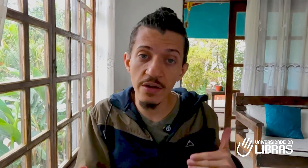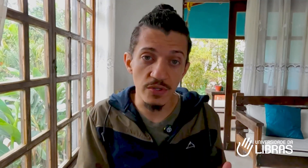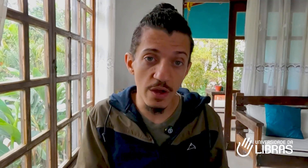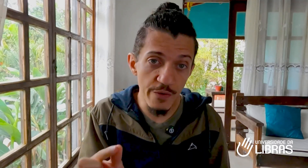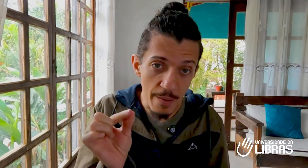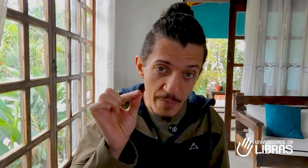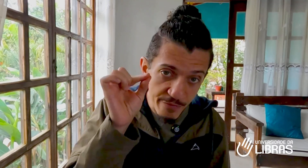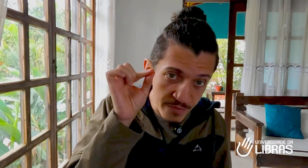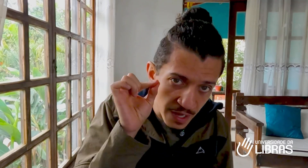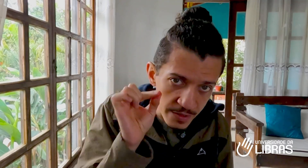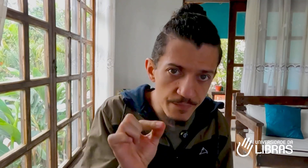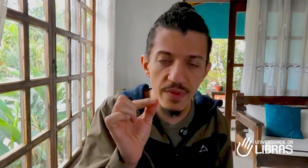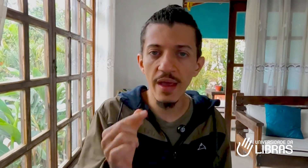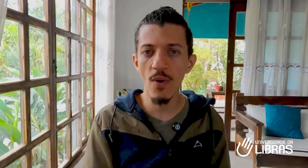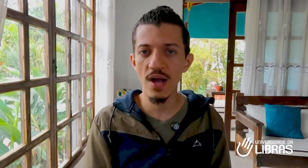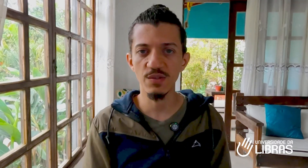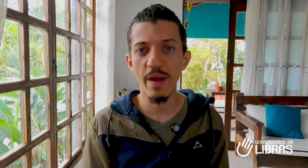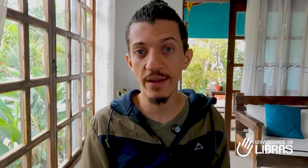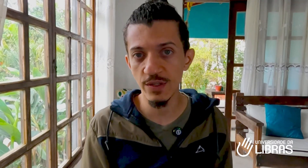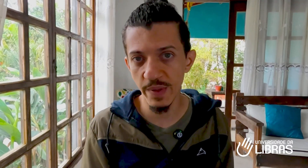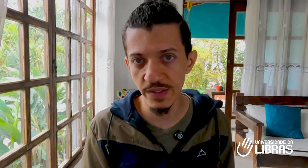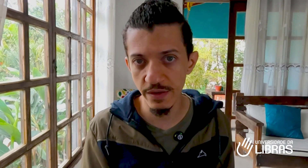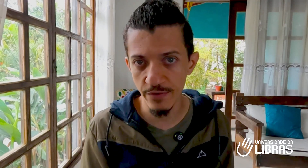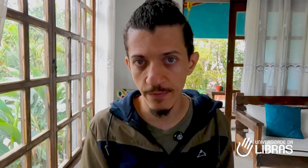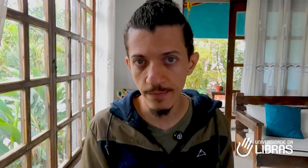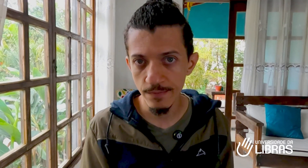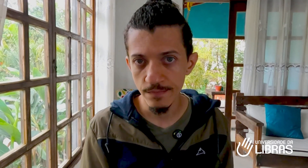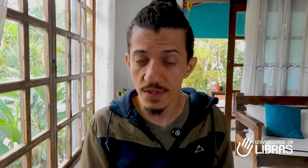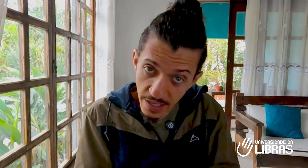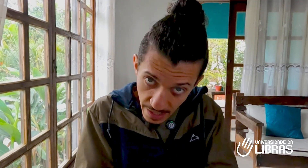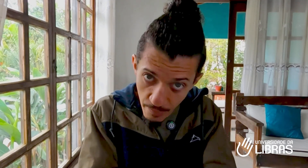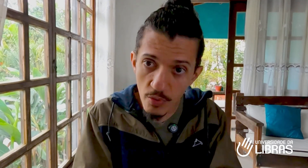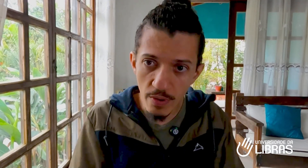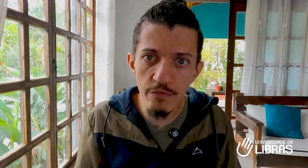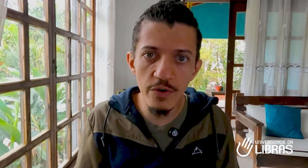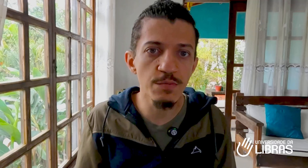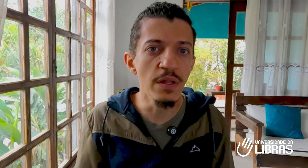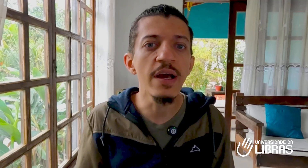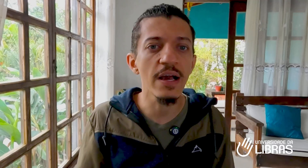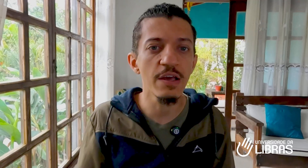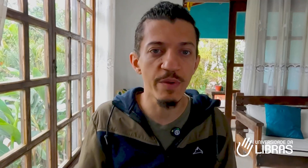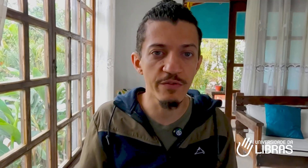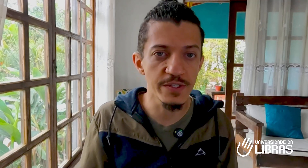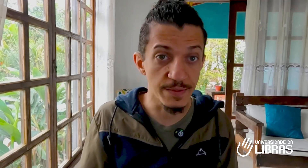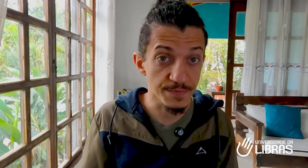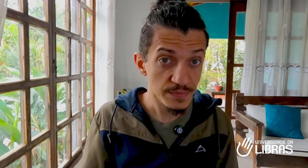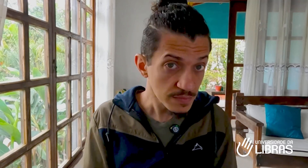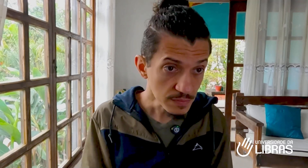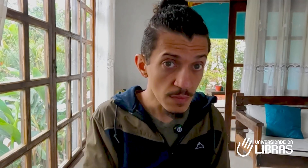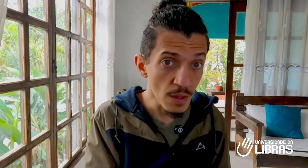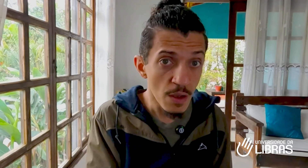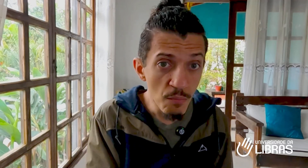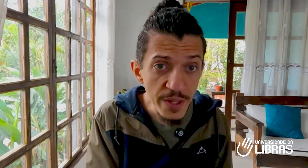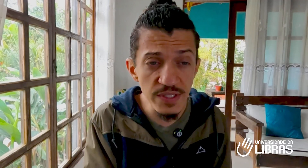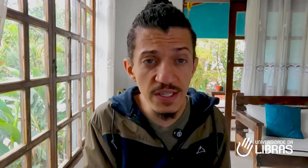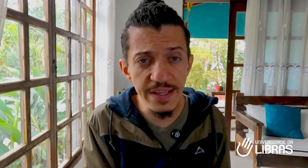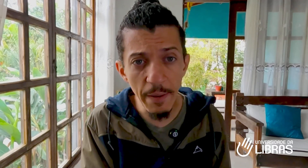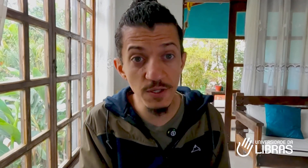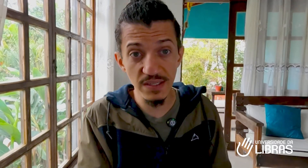eu fui aprofundando em um aspecto específico, que daqui a pouco eu vou explicar aqui para você. Muitos intérpretes passam